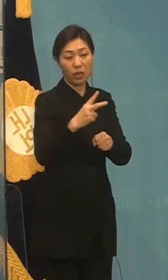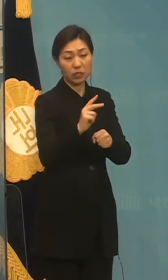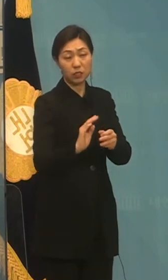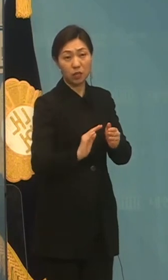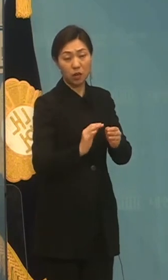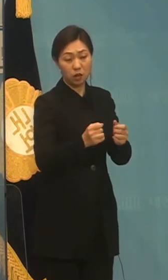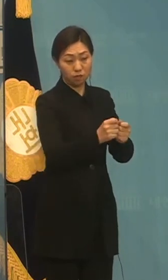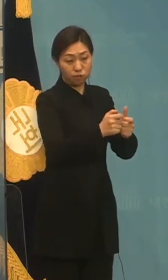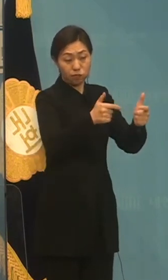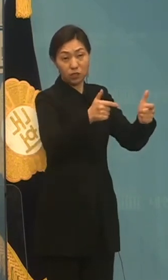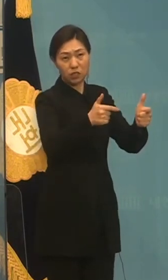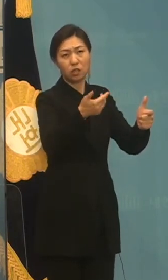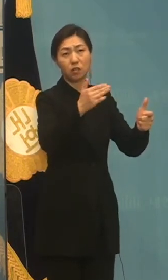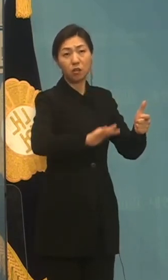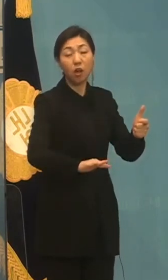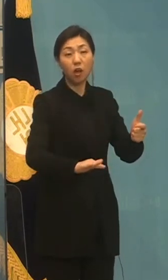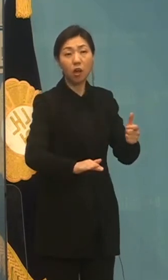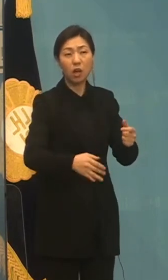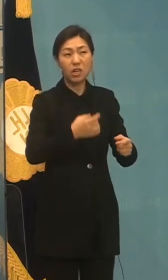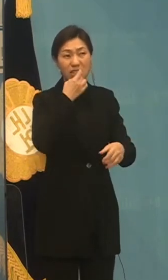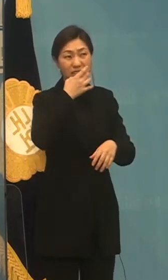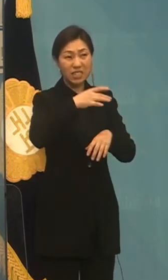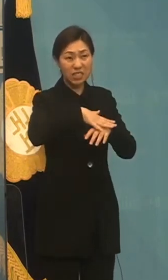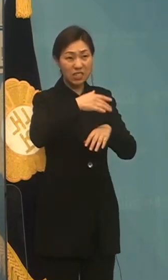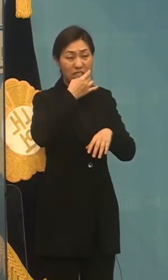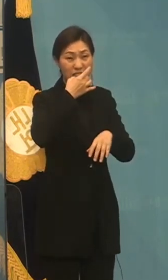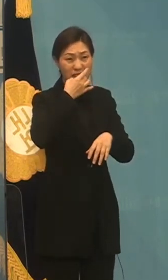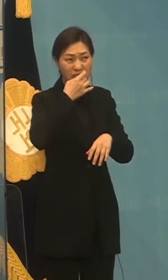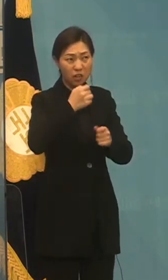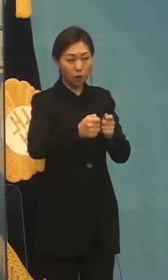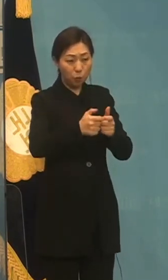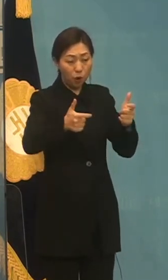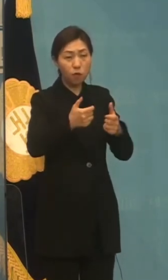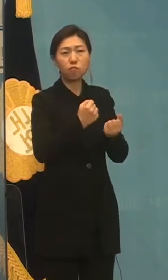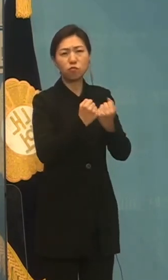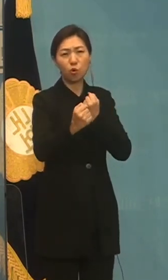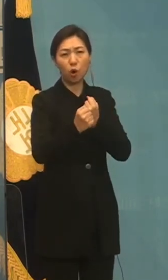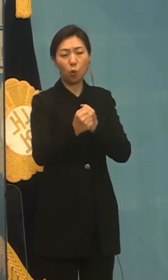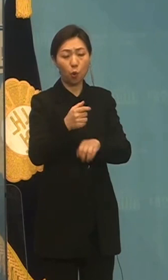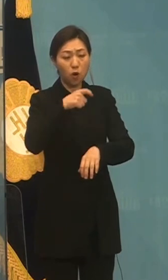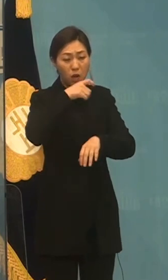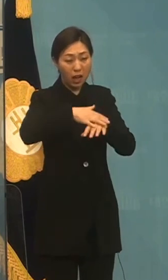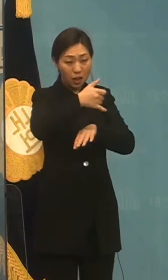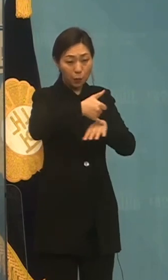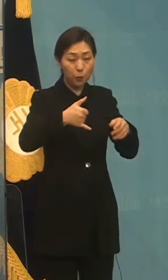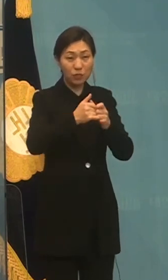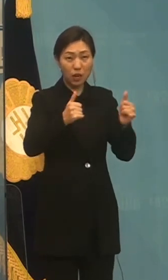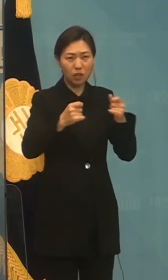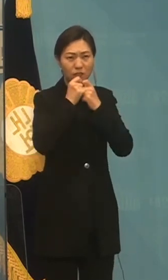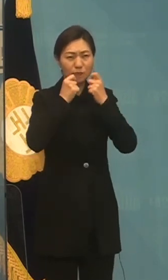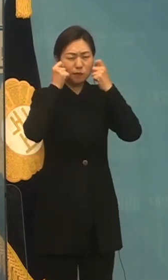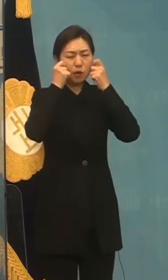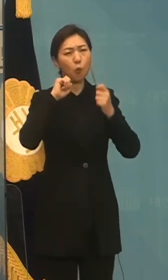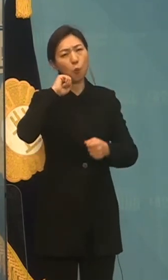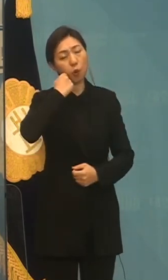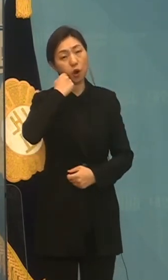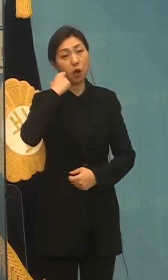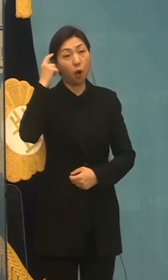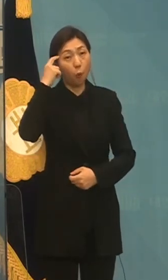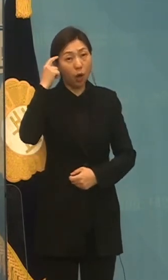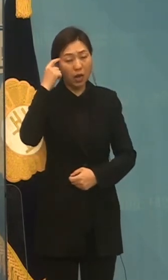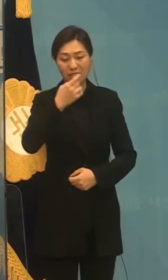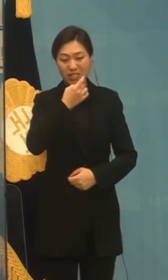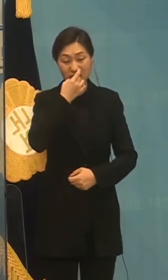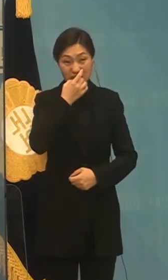증가에도 불구하고 농민들은 웃을 수가 없습니다. 생산량 증가로 쌀값이